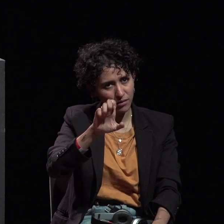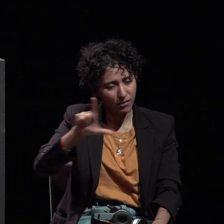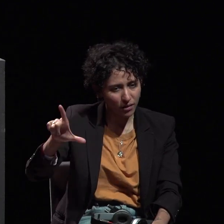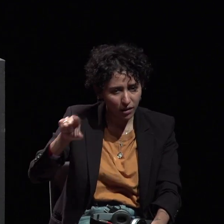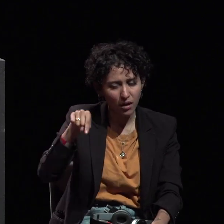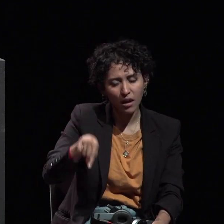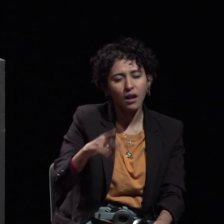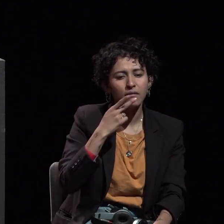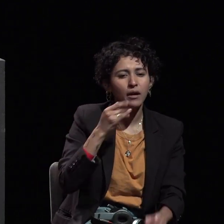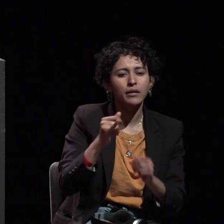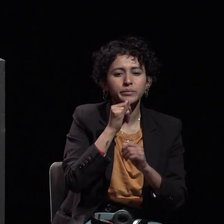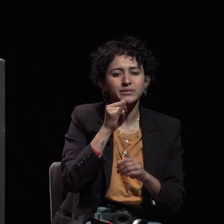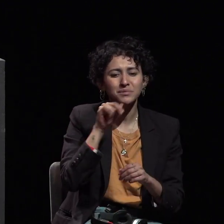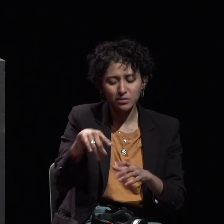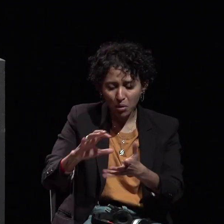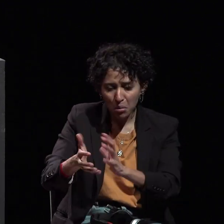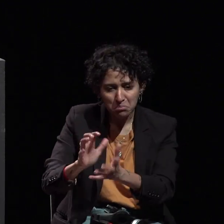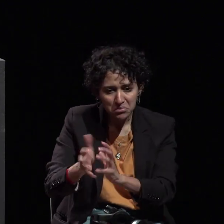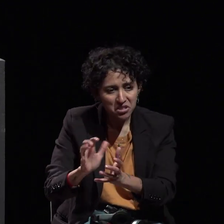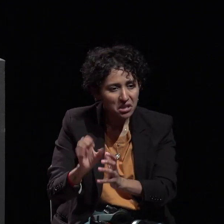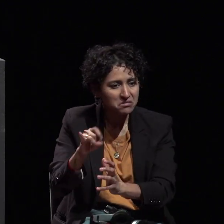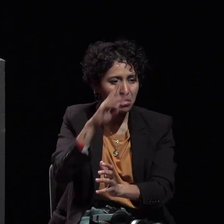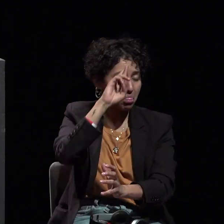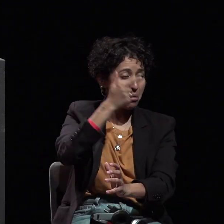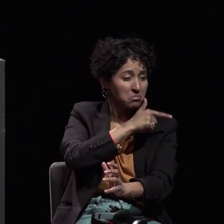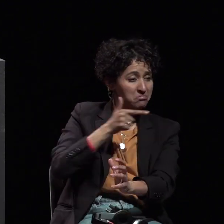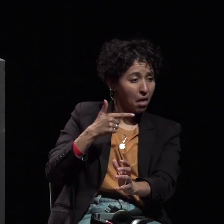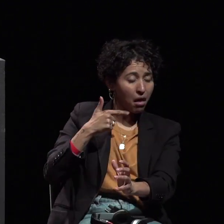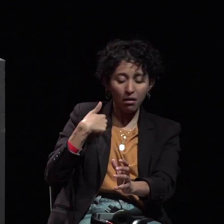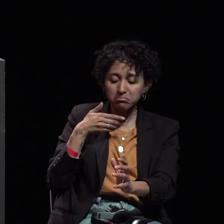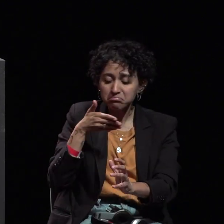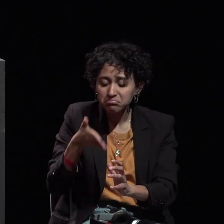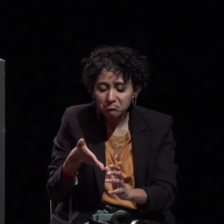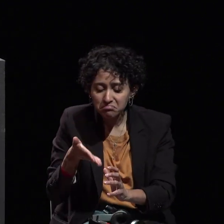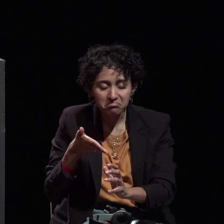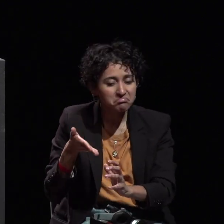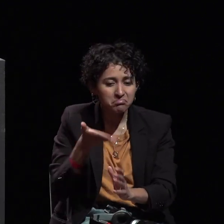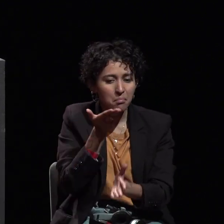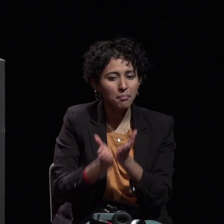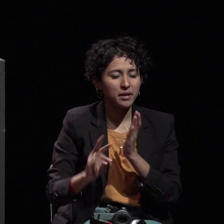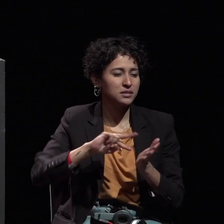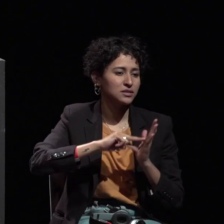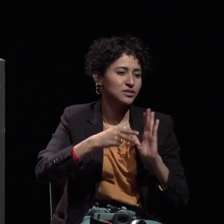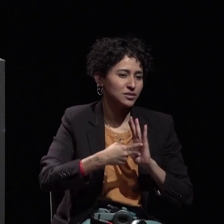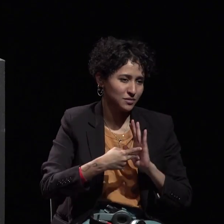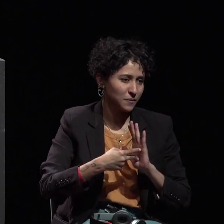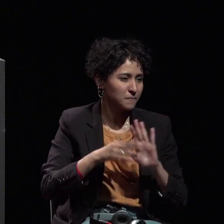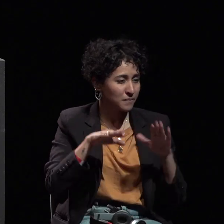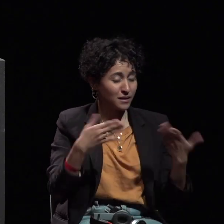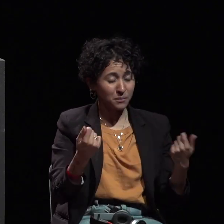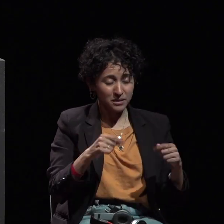seja, perspectivas que são eminentemente antropocêntricas, né? Torna-se necessário, portanto, dar um passo